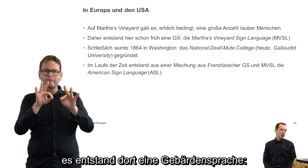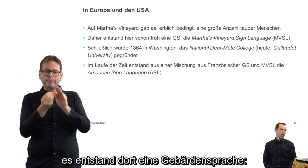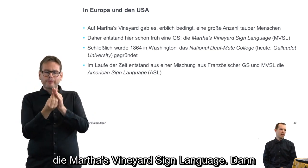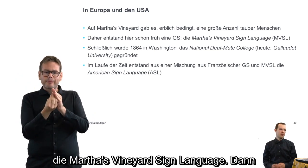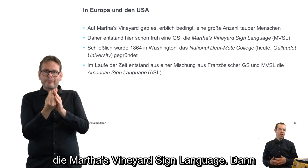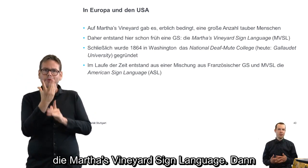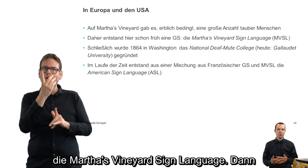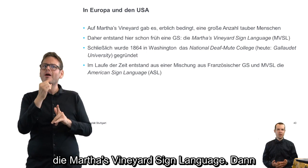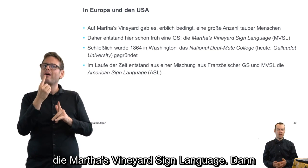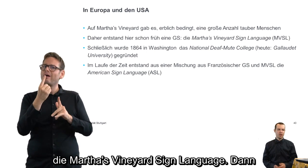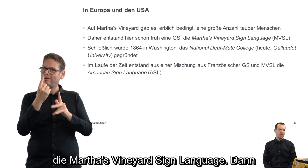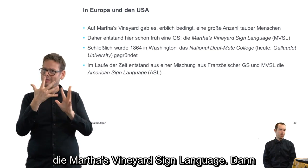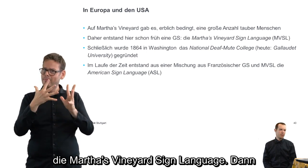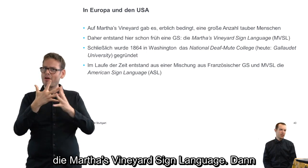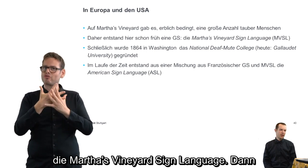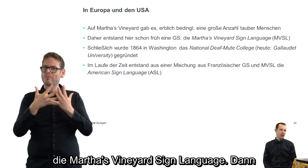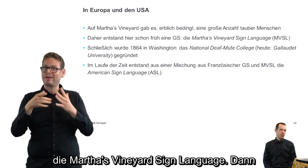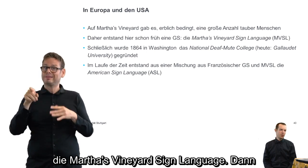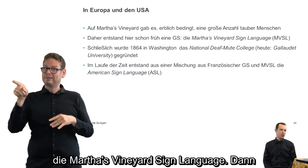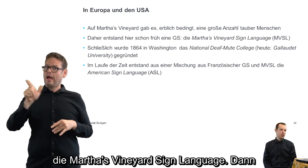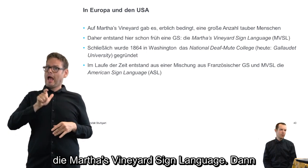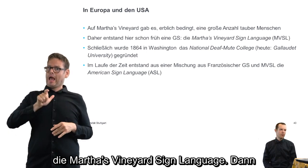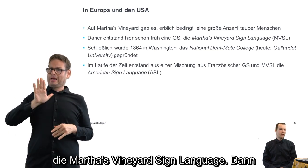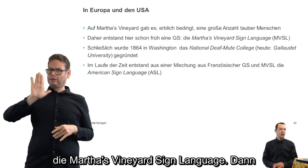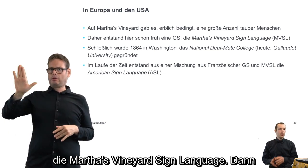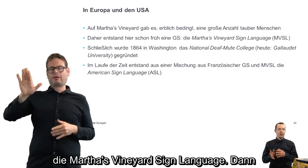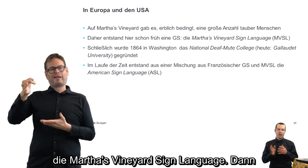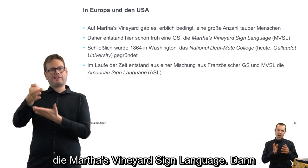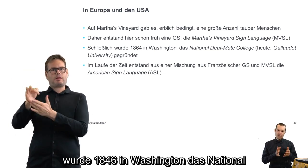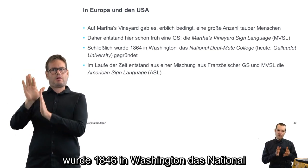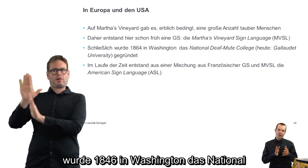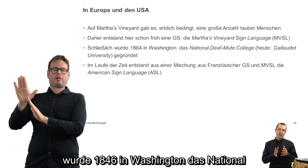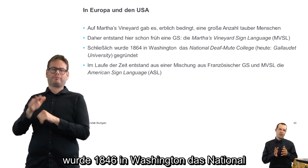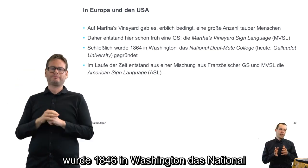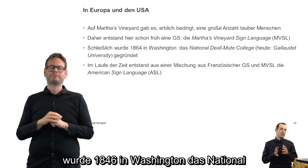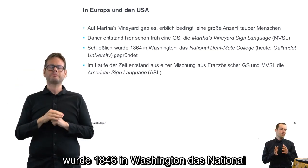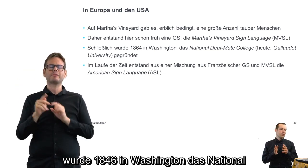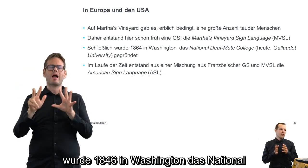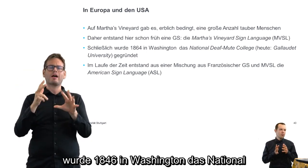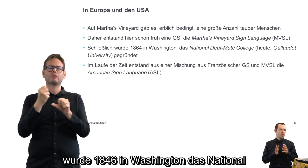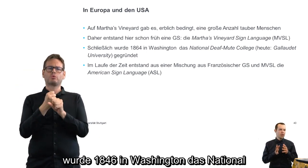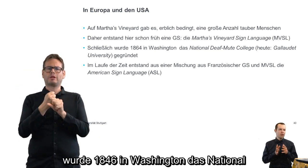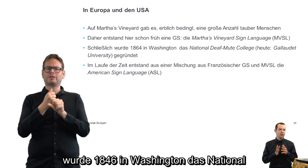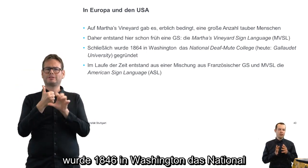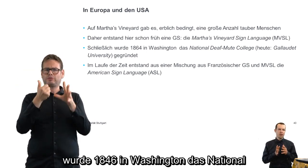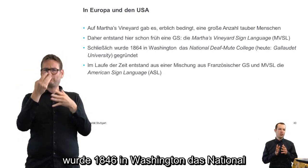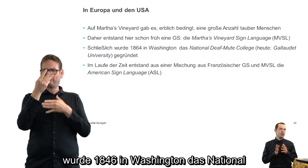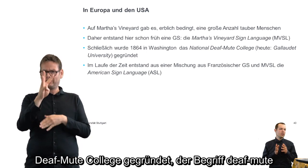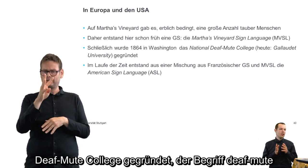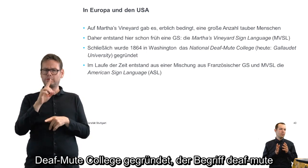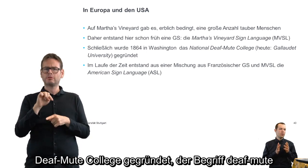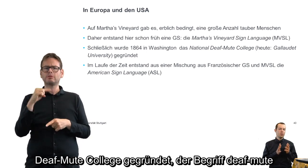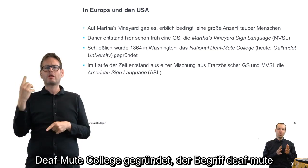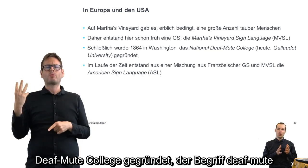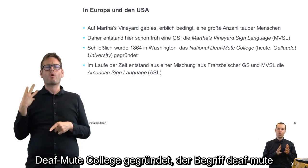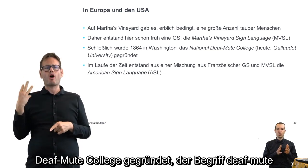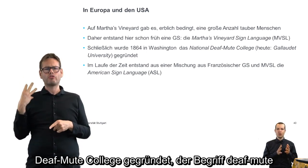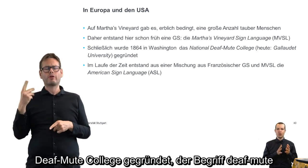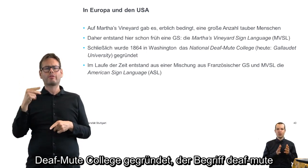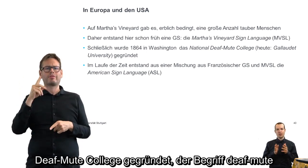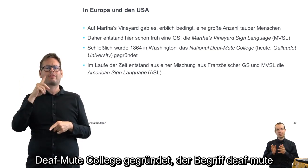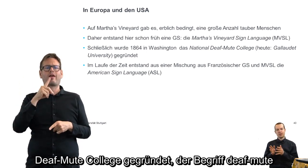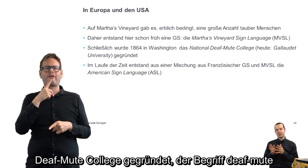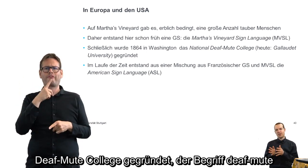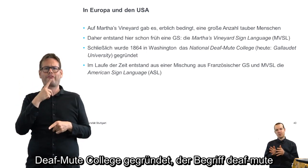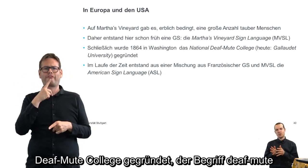Gebärdensprache, die Martha's Vineyard Sign Language. Dann wurde 1846 in Washington das National Deaf Mute College